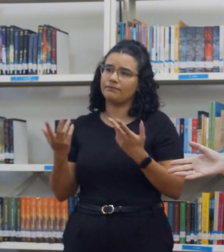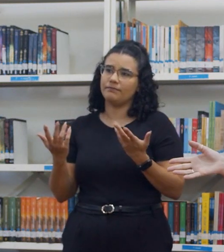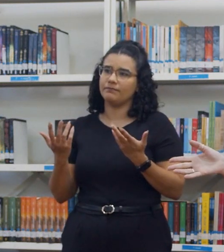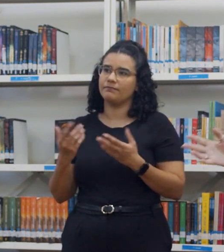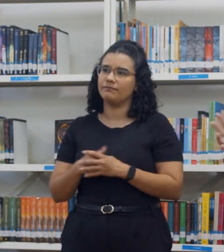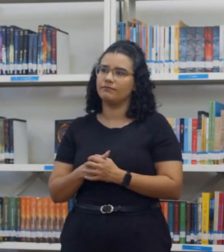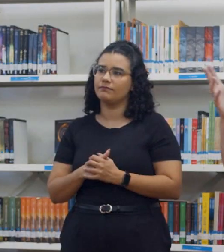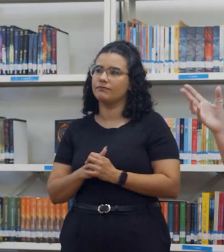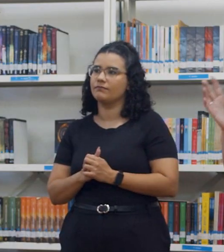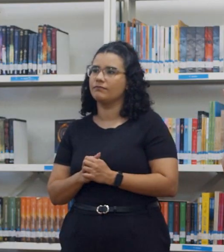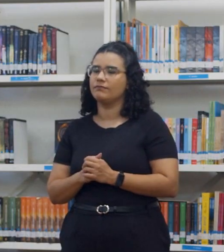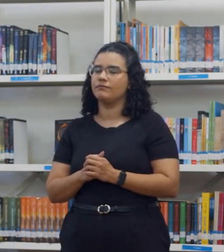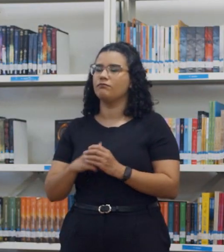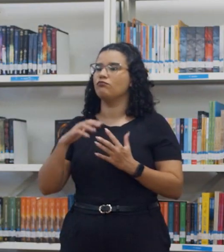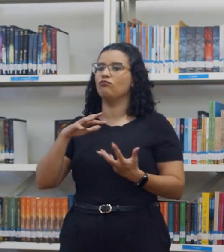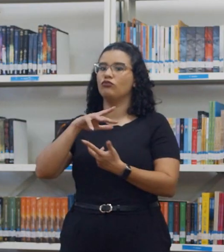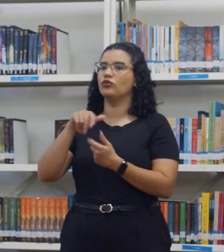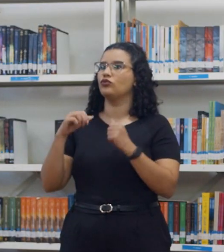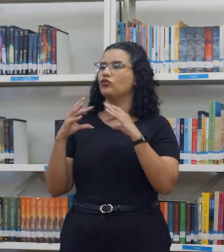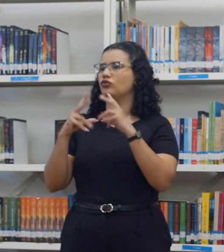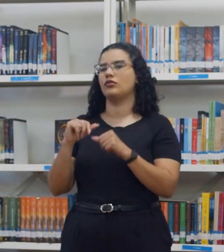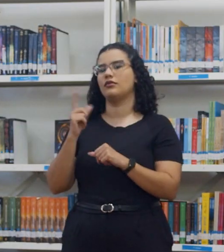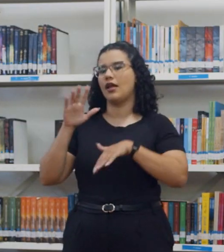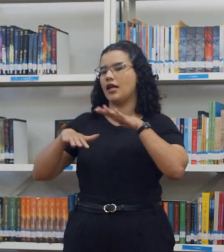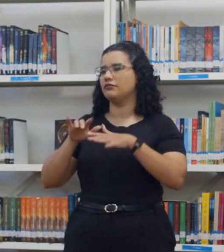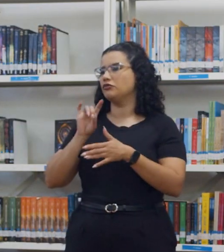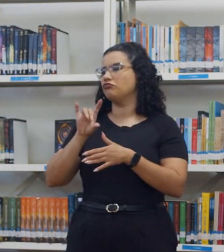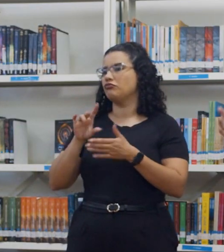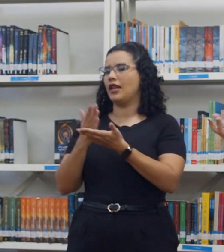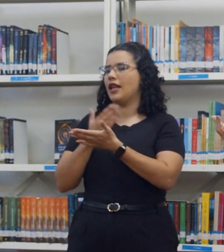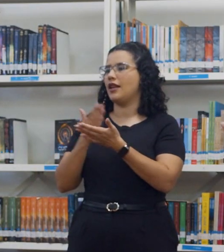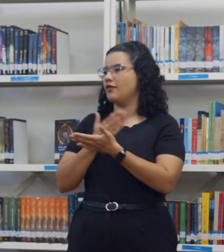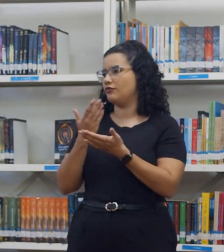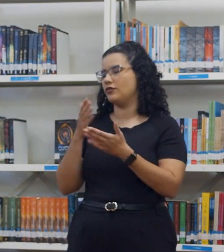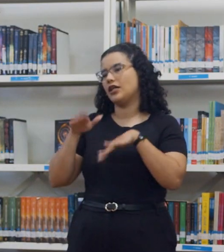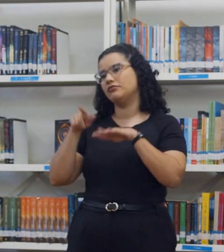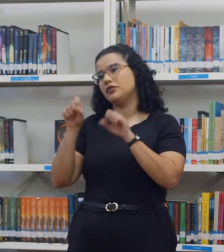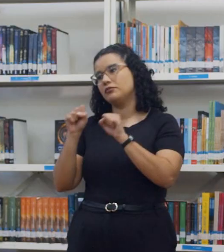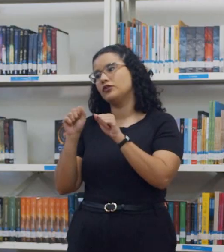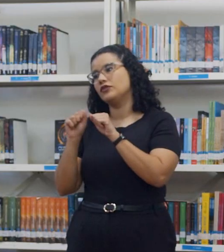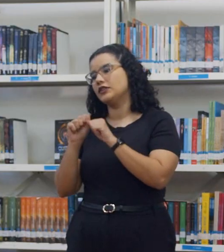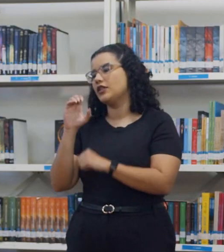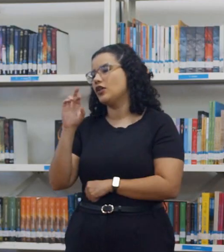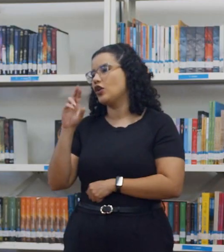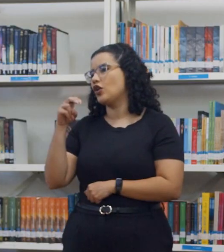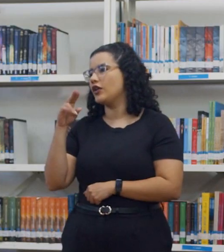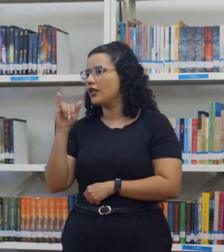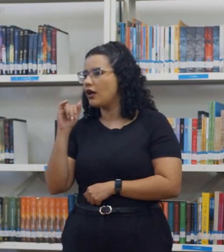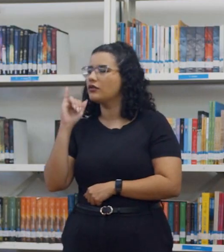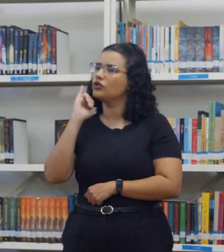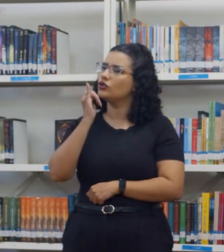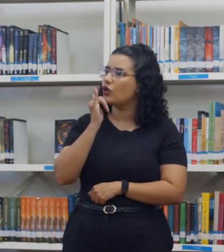um conto, um mundo inteiro. Isso pode virar um livro. Né? Você pode escrever uma crônica, um conto,